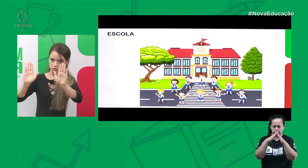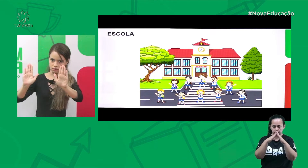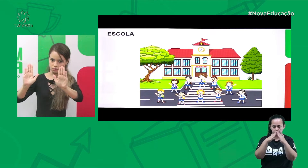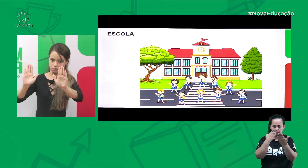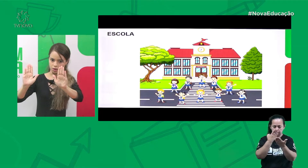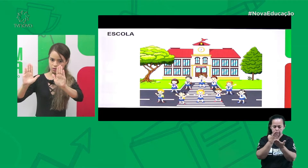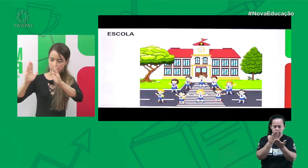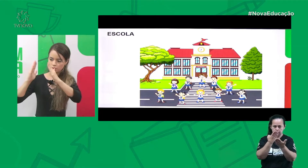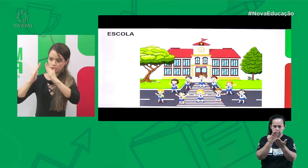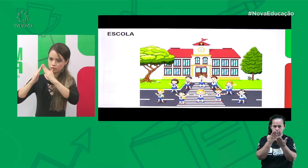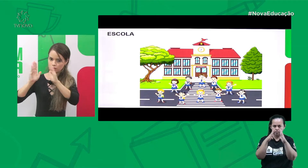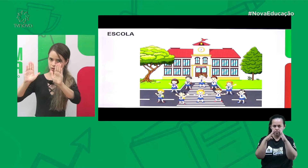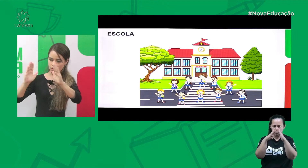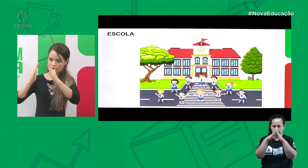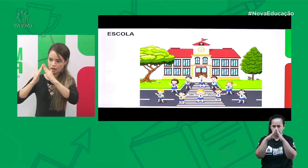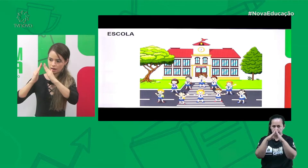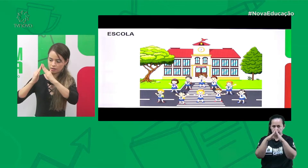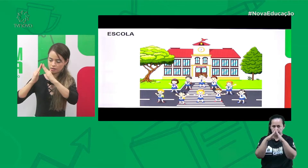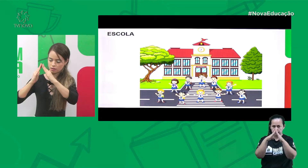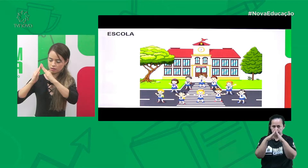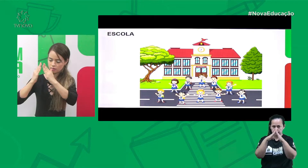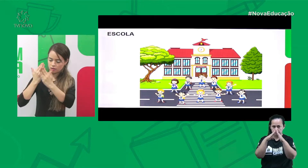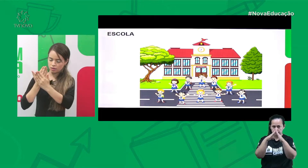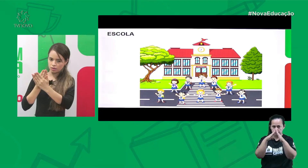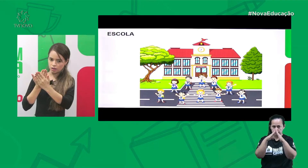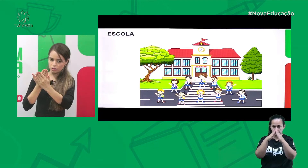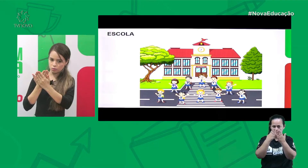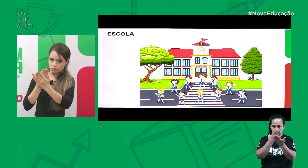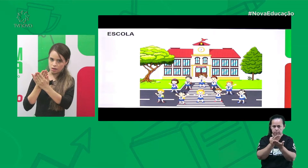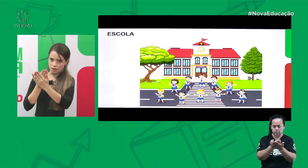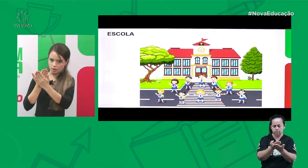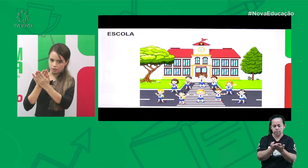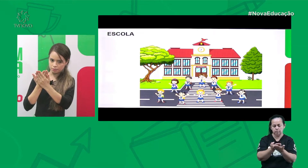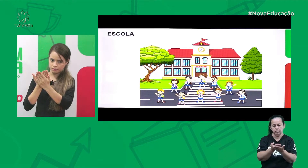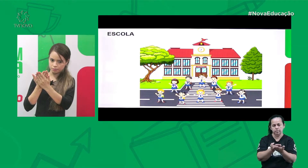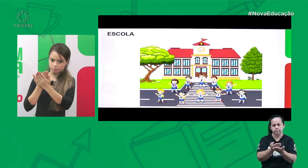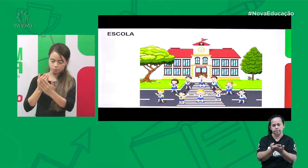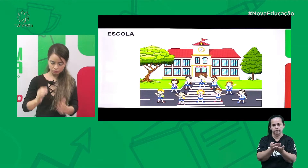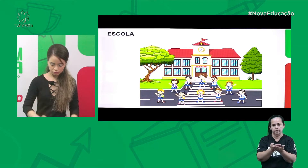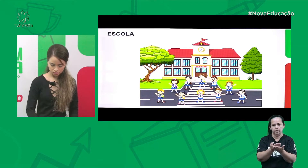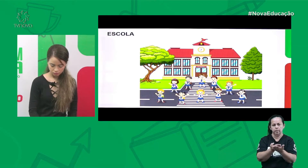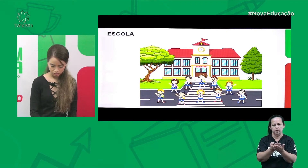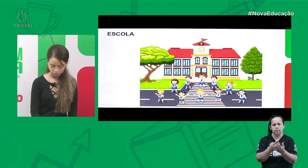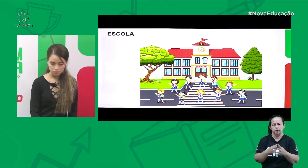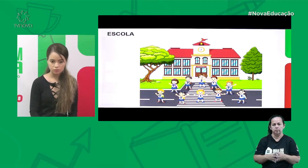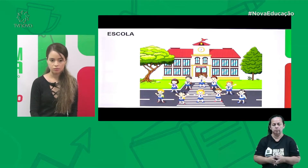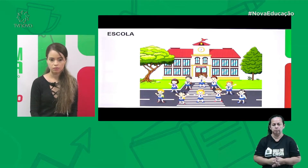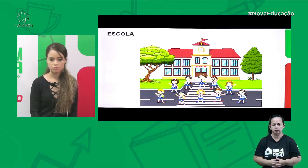Casa, configuração de mãos de casa, estudar.